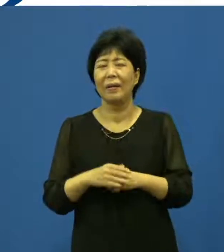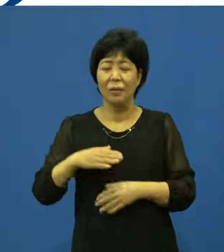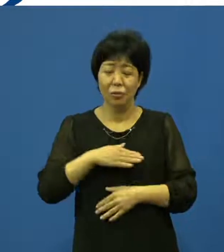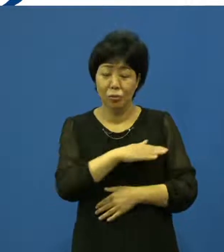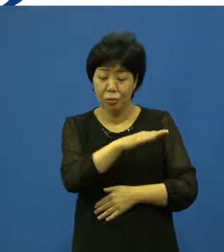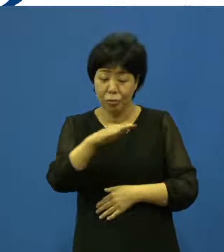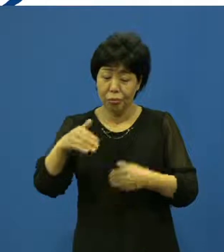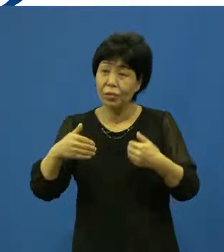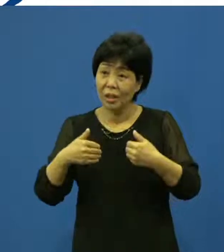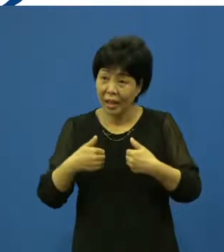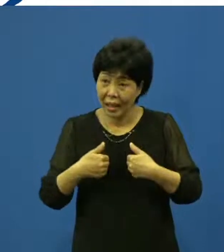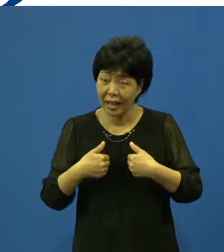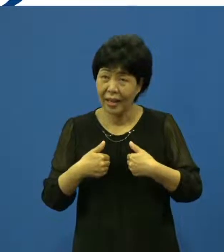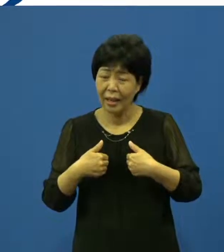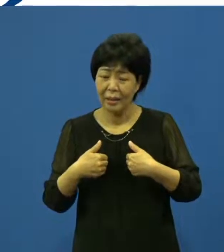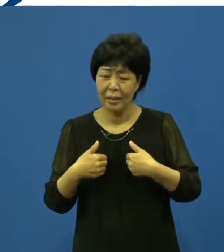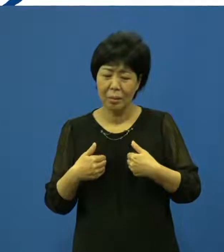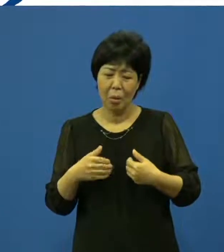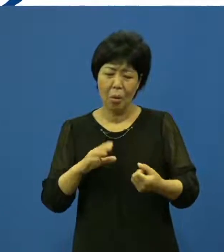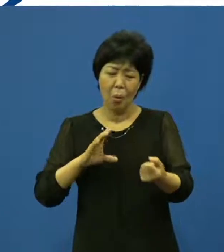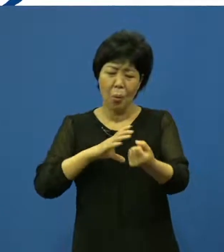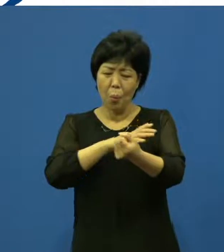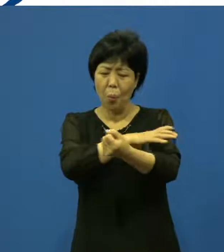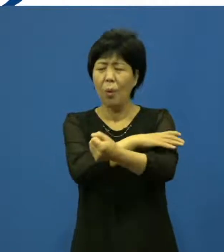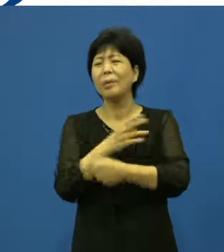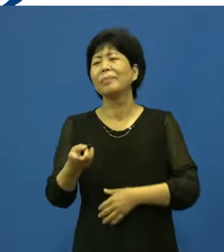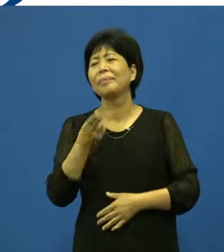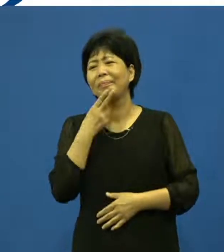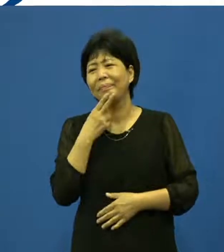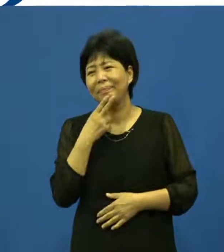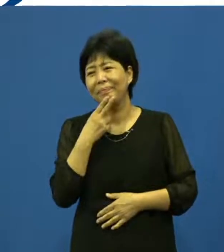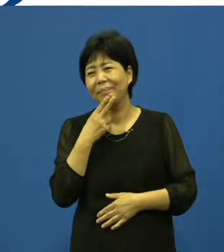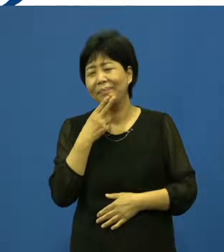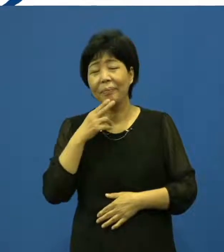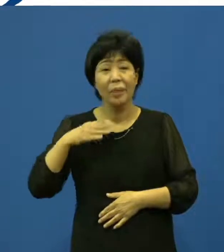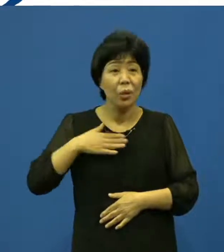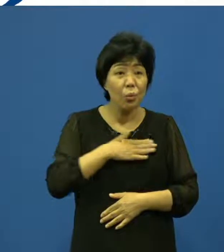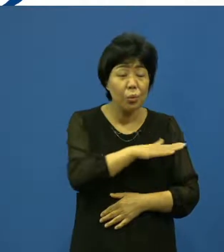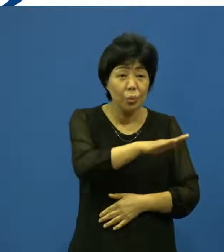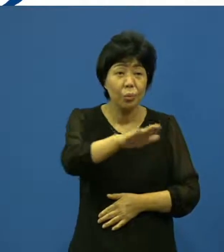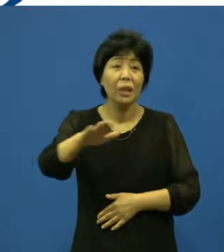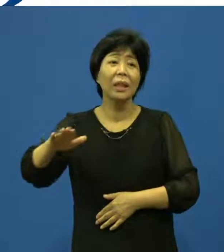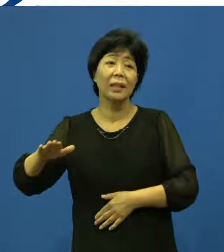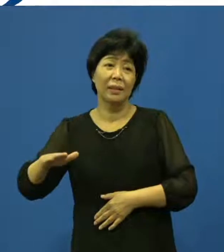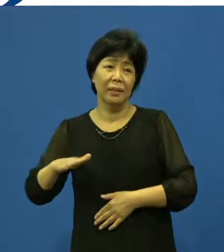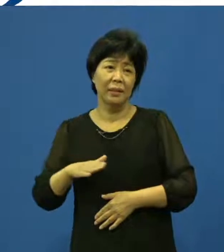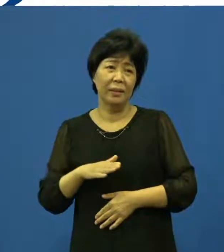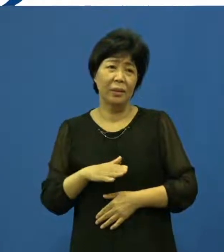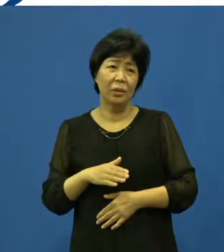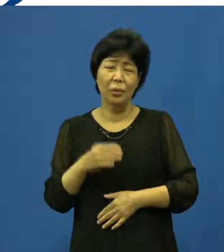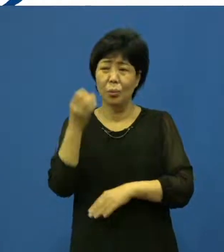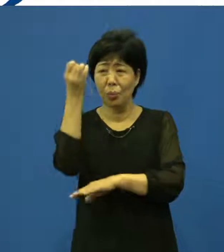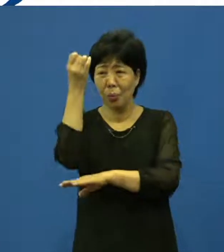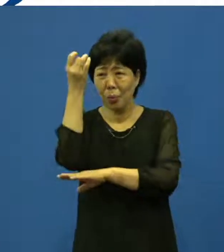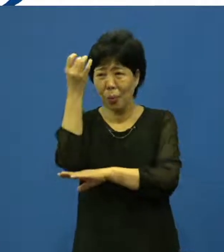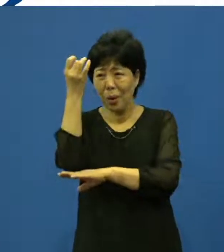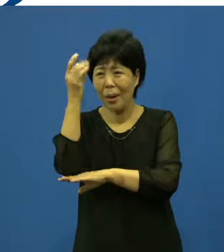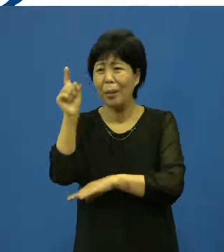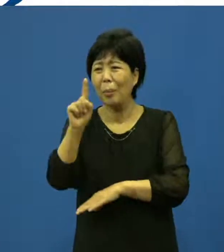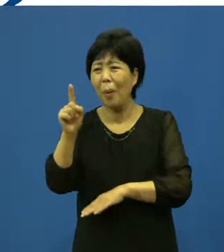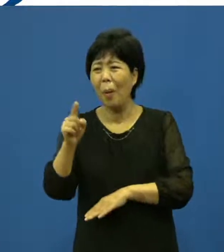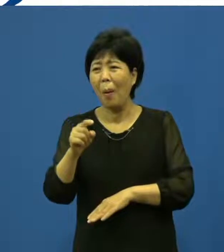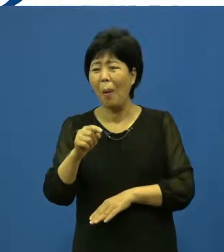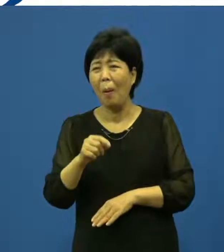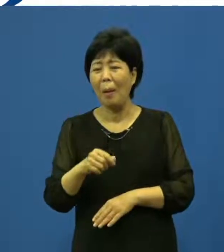것도 요구할 권리가 없습니다. 우리가 누구입니까? 우리는 본질상 진노의